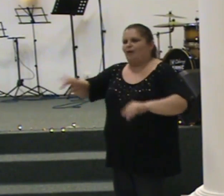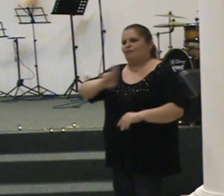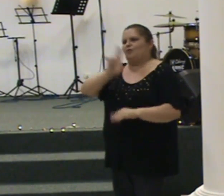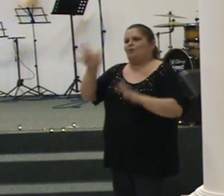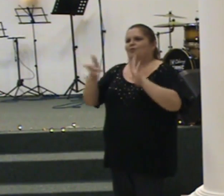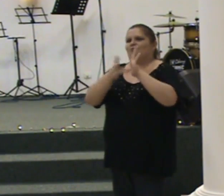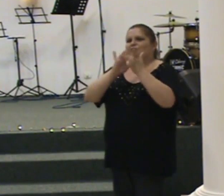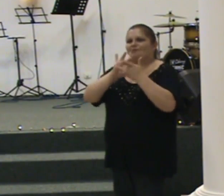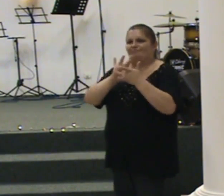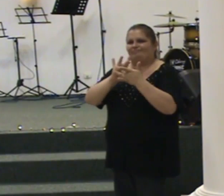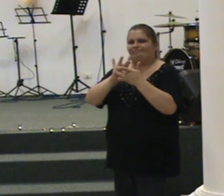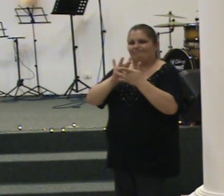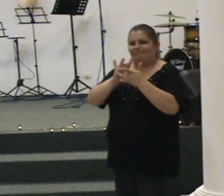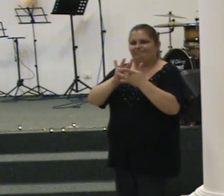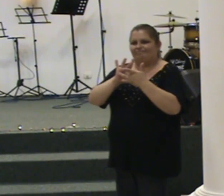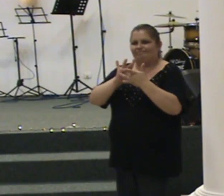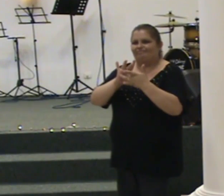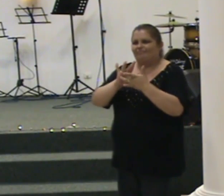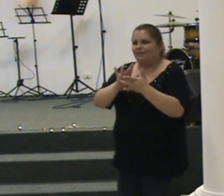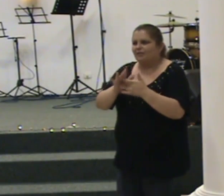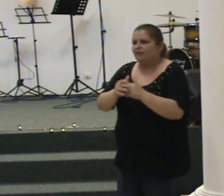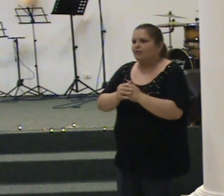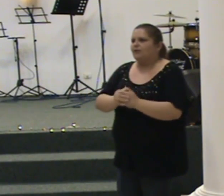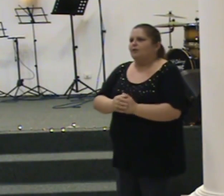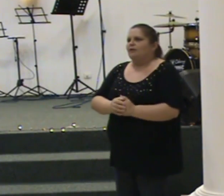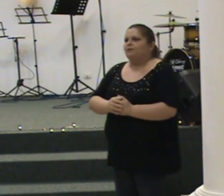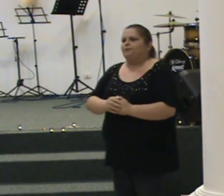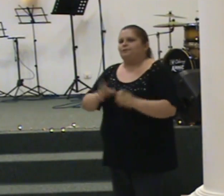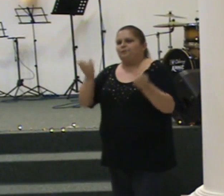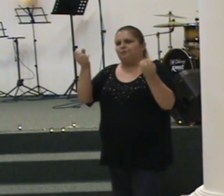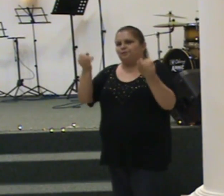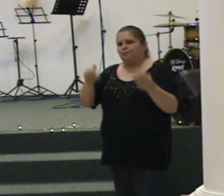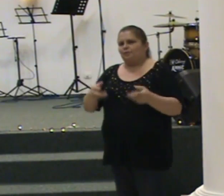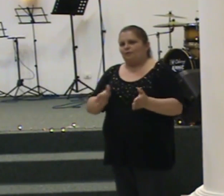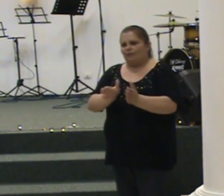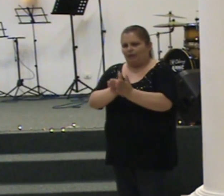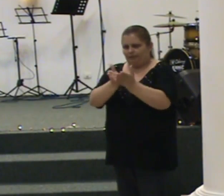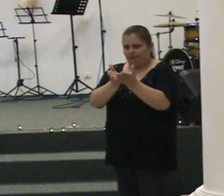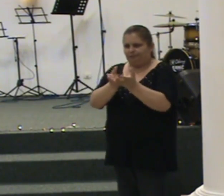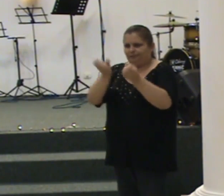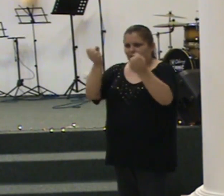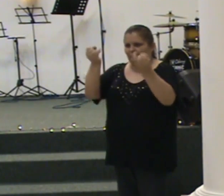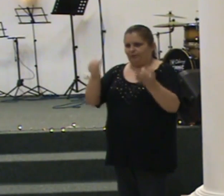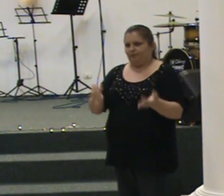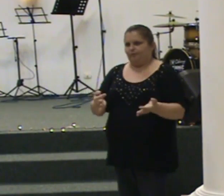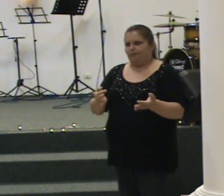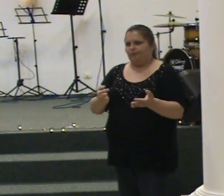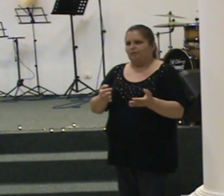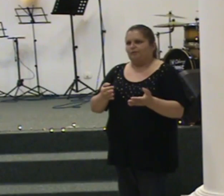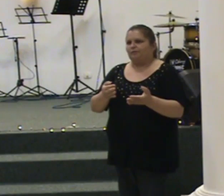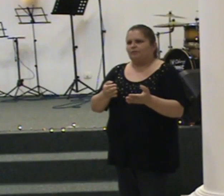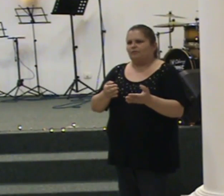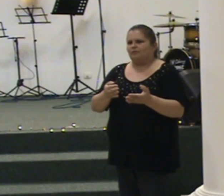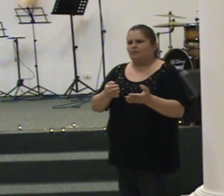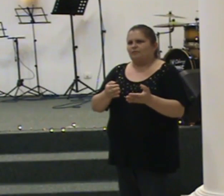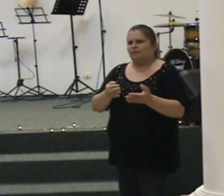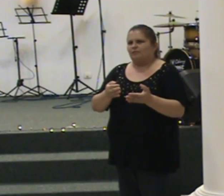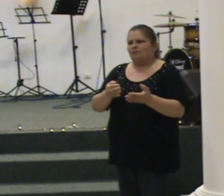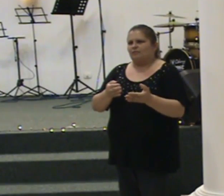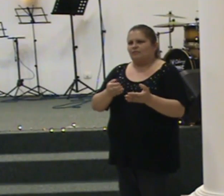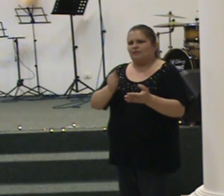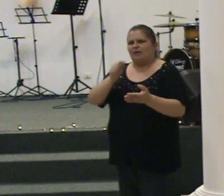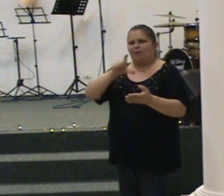Deus é maravilhoso, irmãos. Então, a palavra diz, né, lá no livro de Samuel, 1